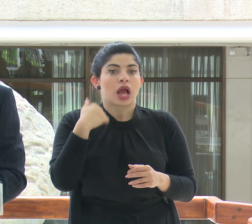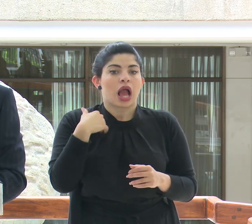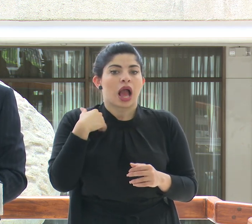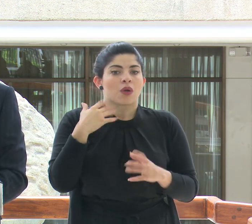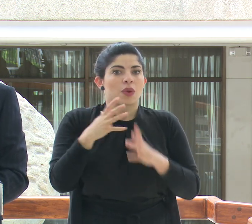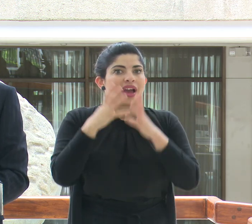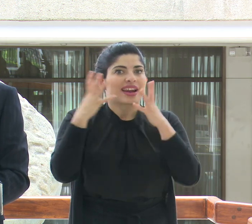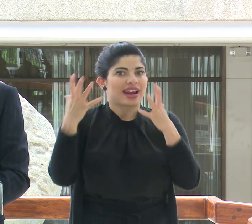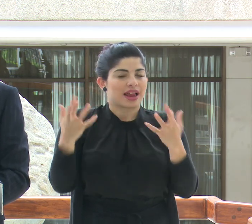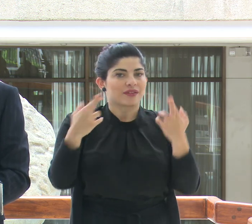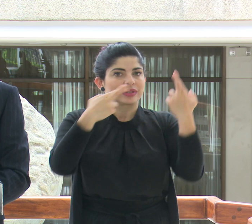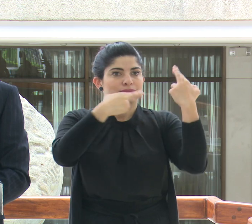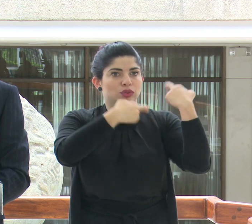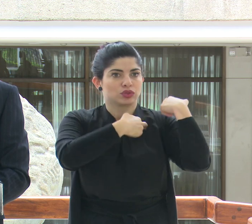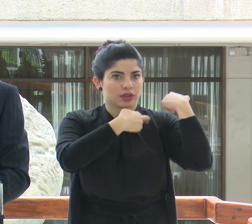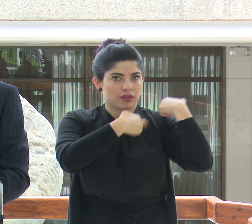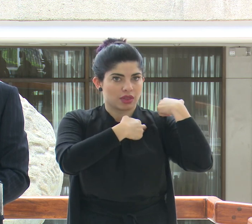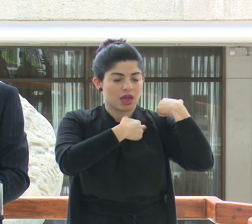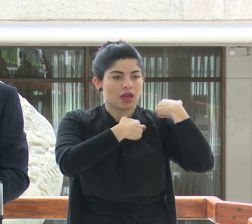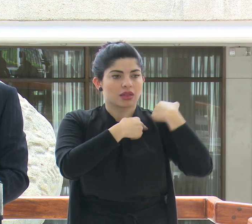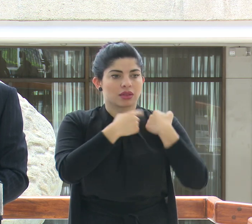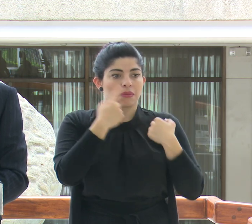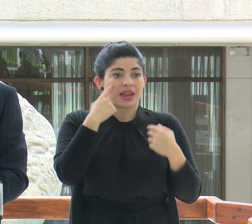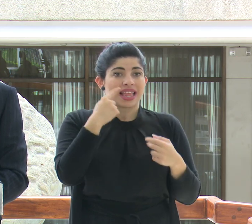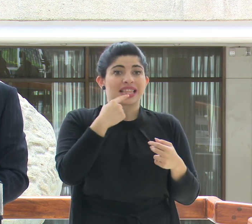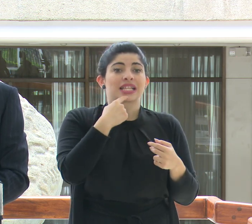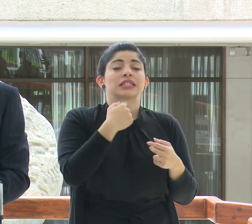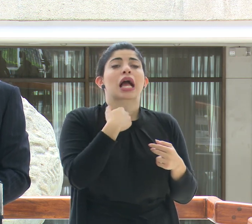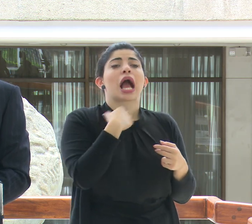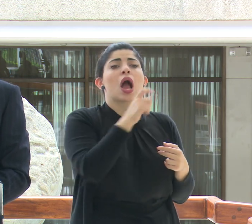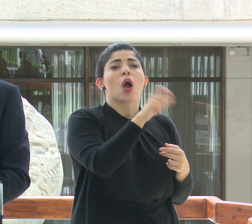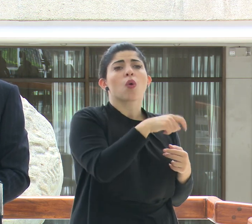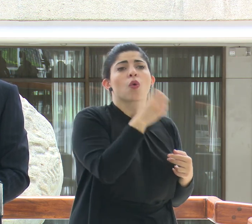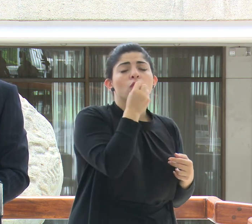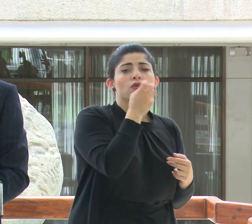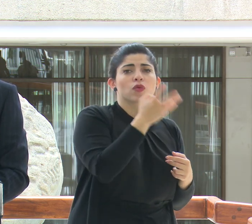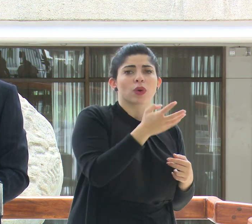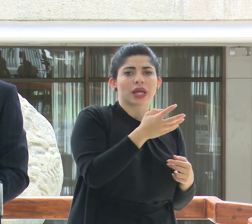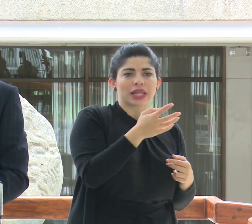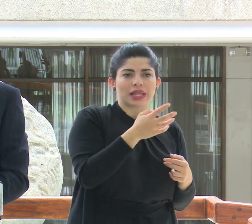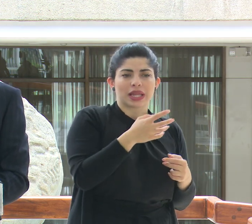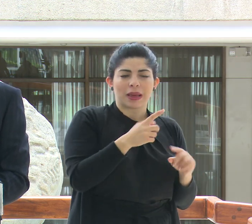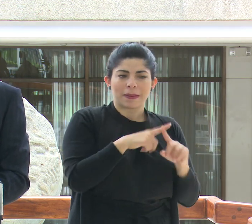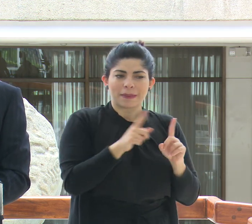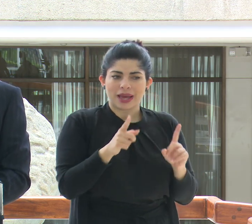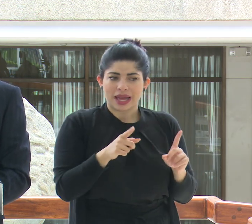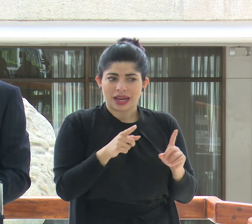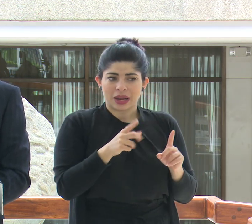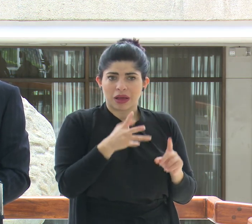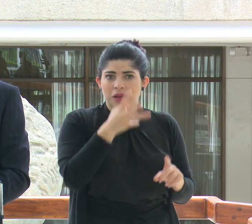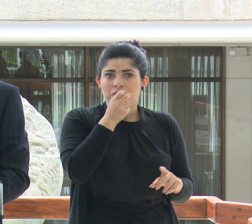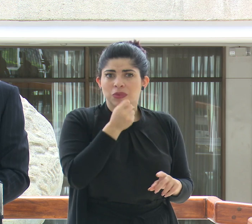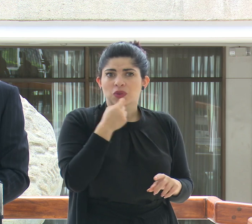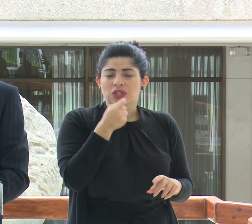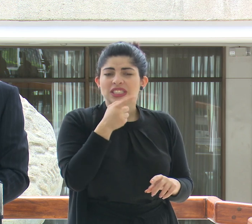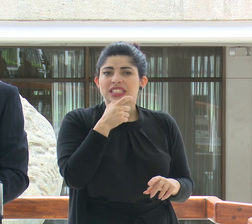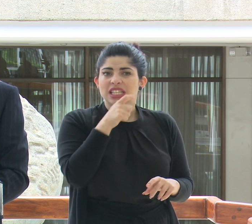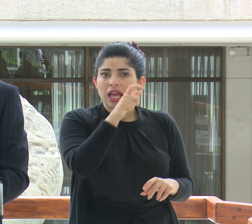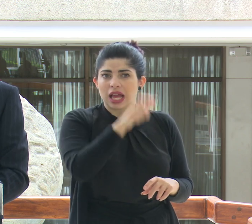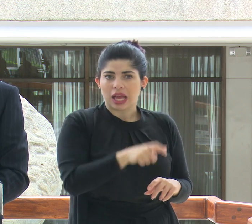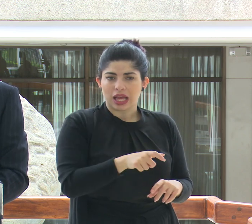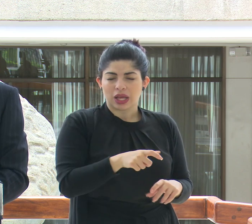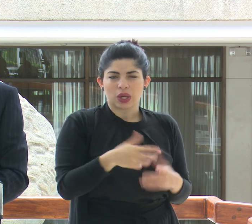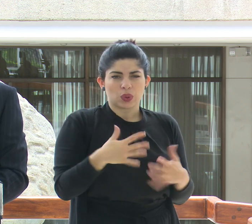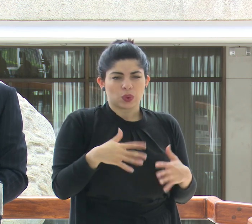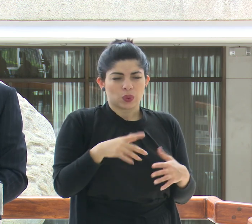alta responsabilidad para decir que hay una fuente y que se reserva, tiene